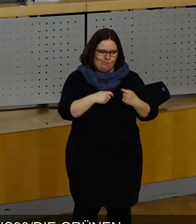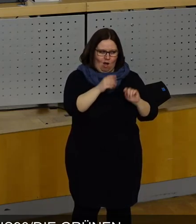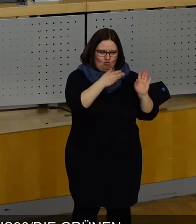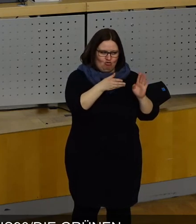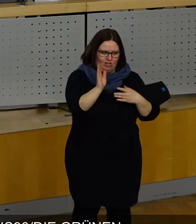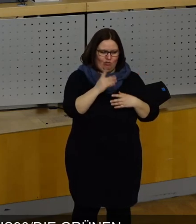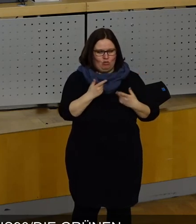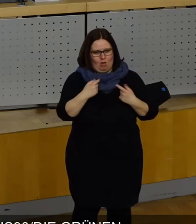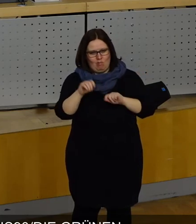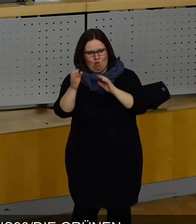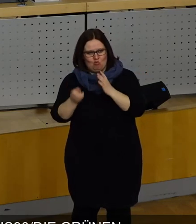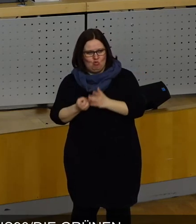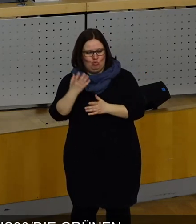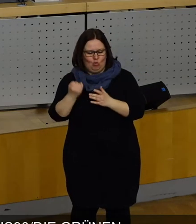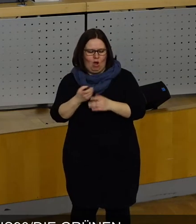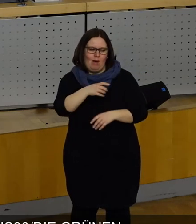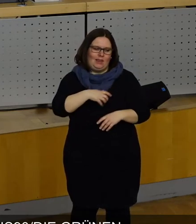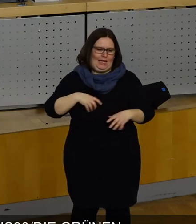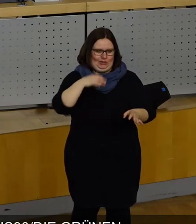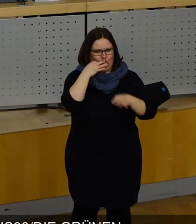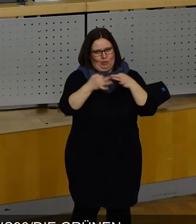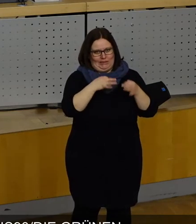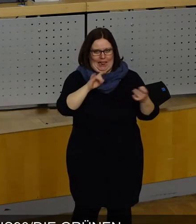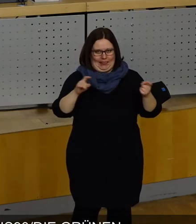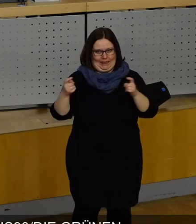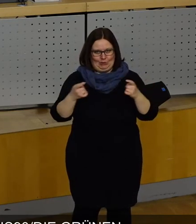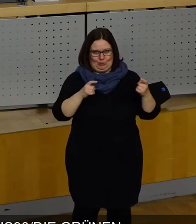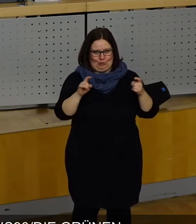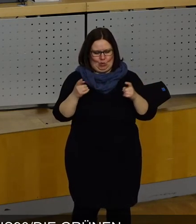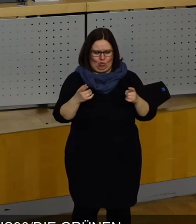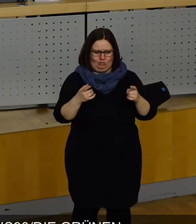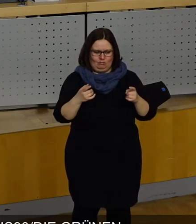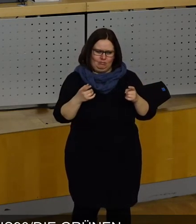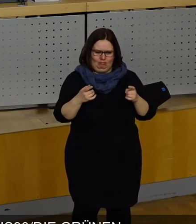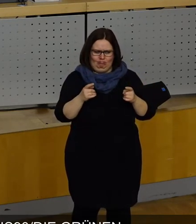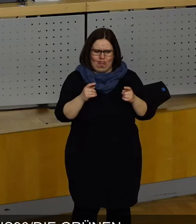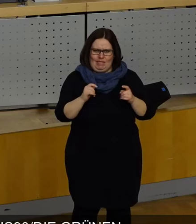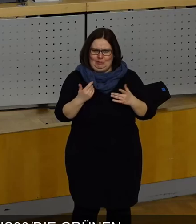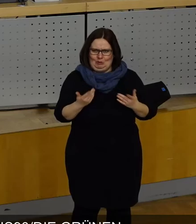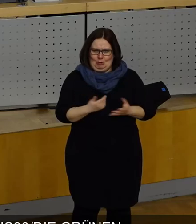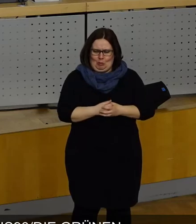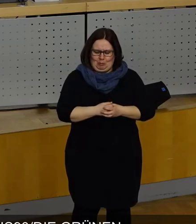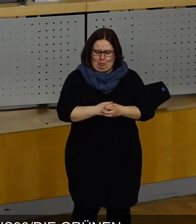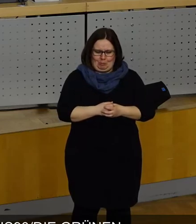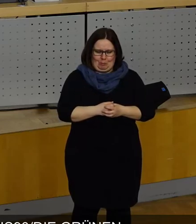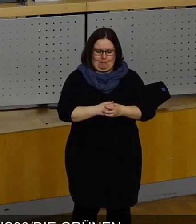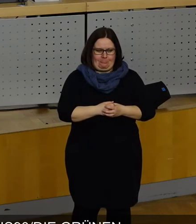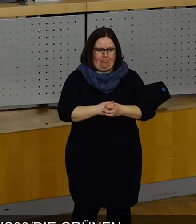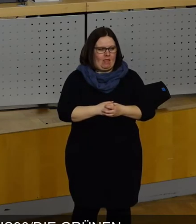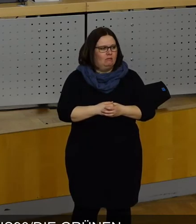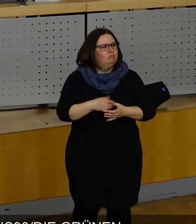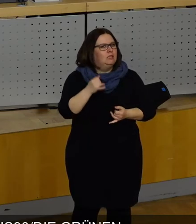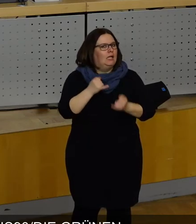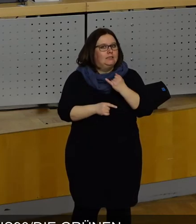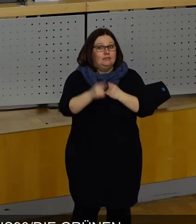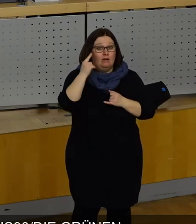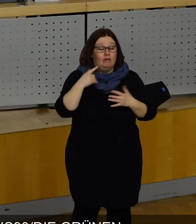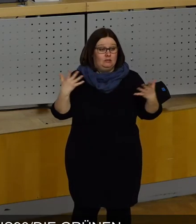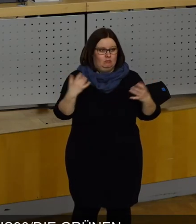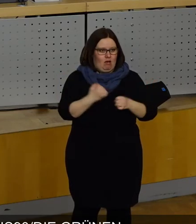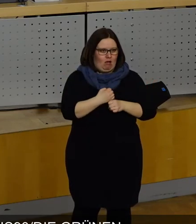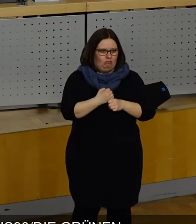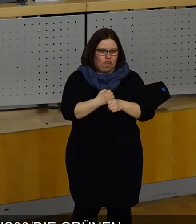In Dresden diskutiert man sicher besonders entschieden, sagen wir es mal so. Wenn wir uns fragen, was wir die letzten Jahre gemacht haben, es